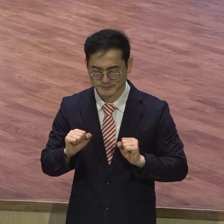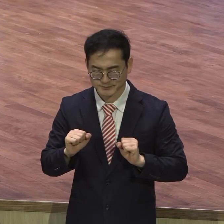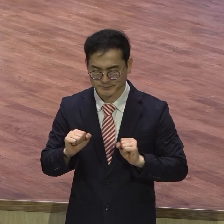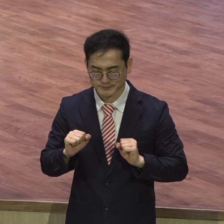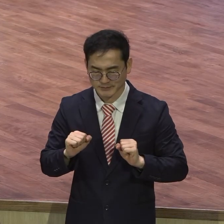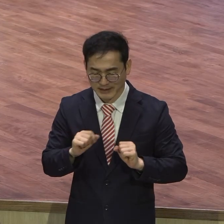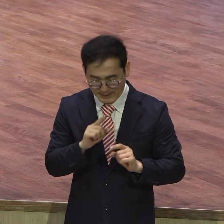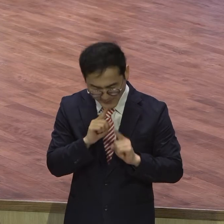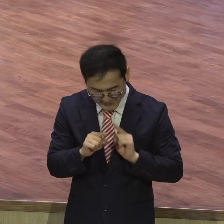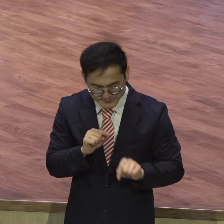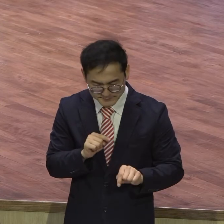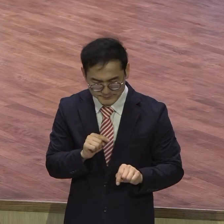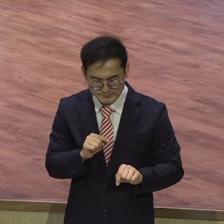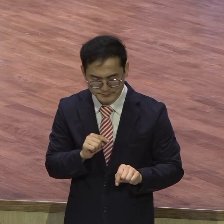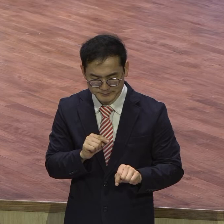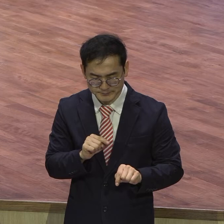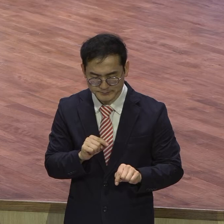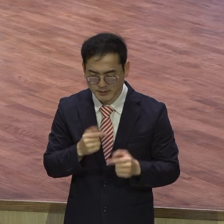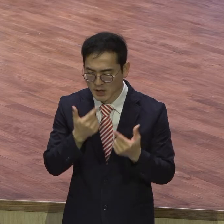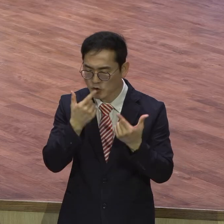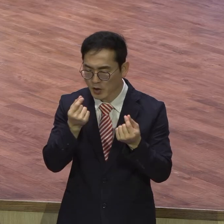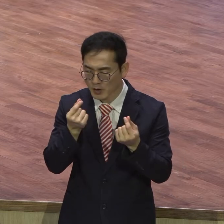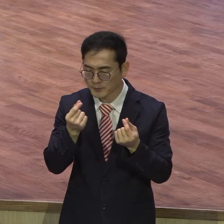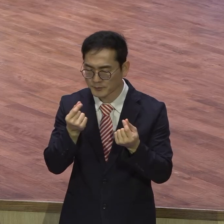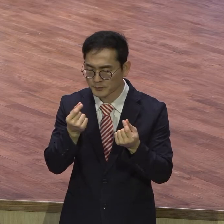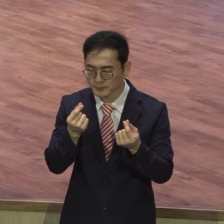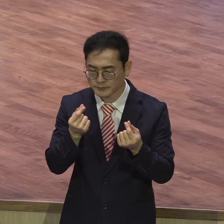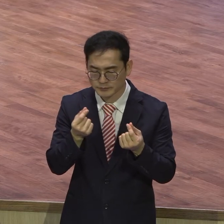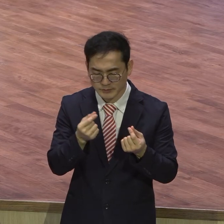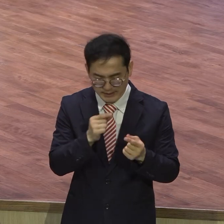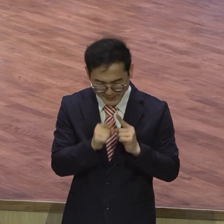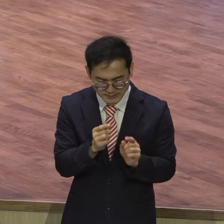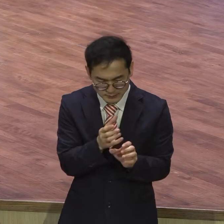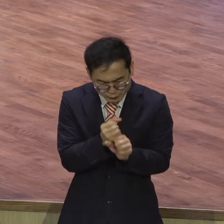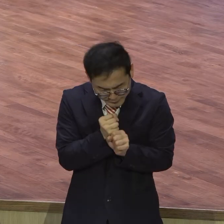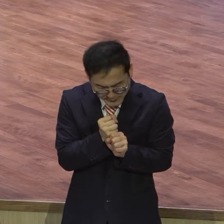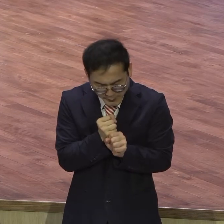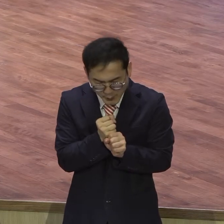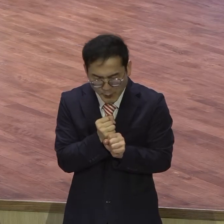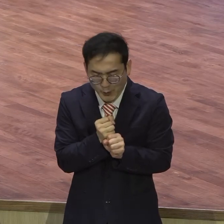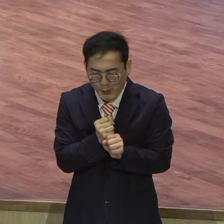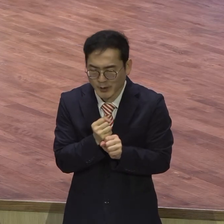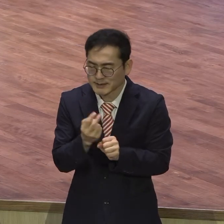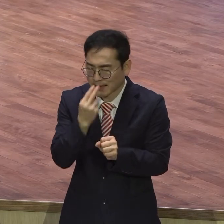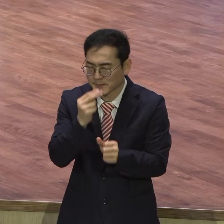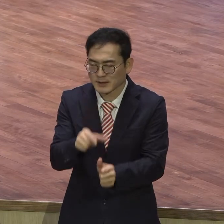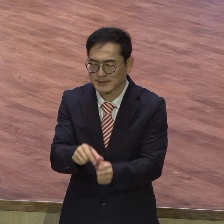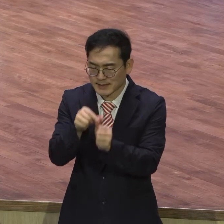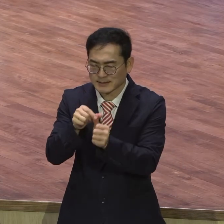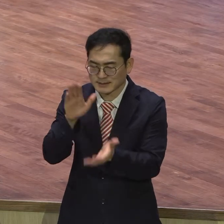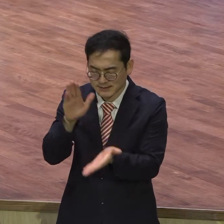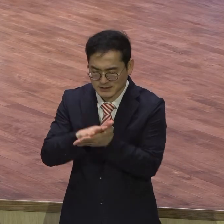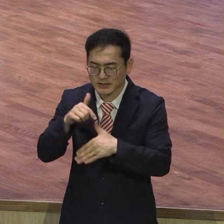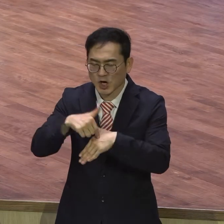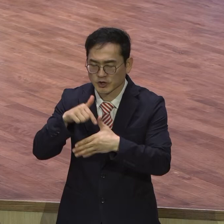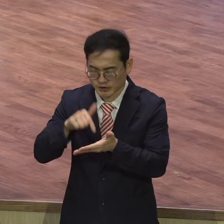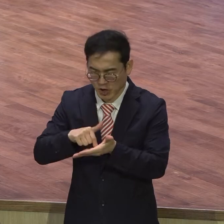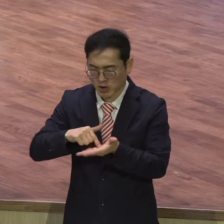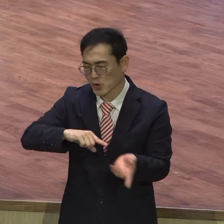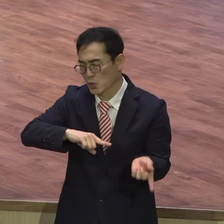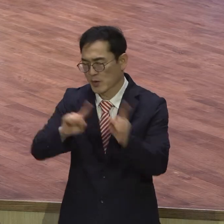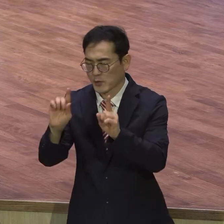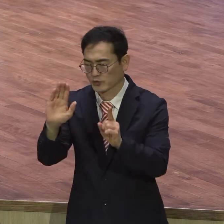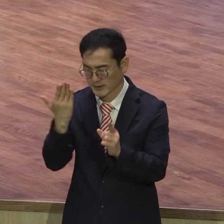본문의 말씀을 우리 예원 가족들이 모두 다 국립의조를 붙잡고 생명 살리는 열정이 회복되는